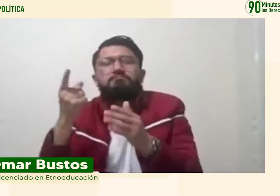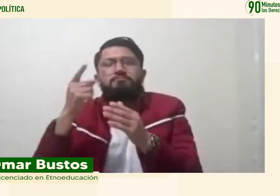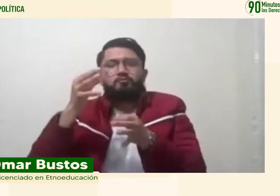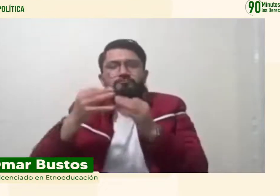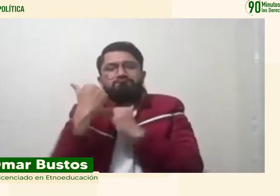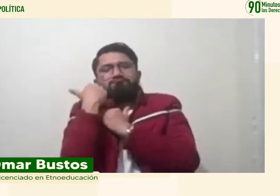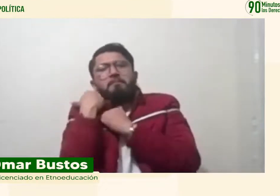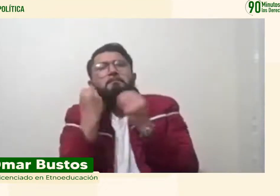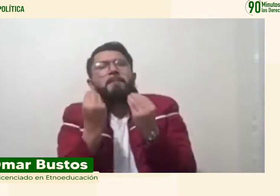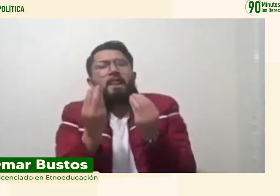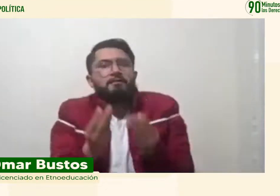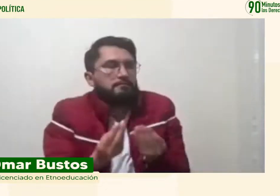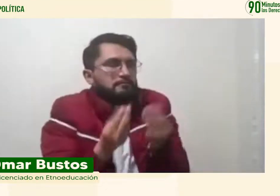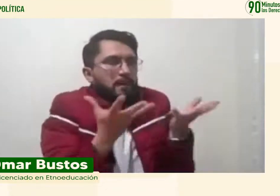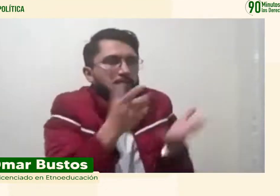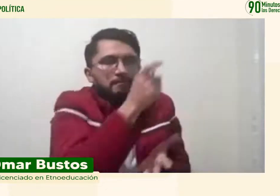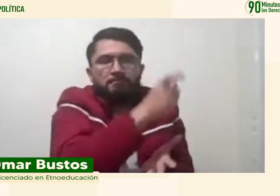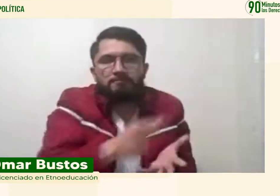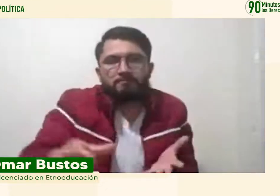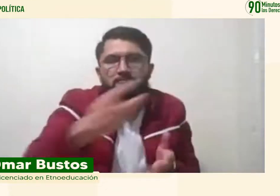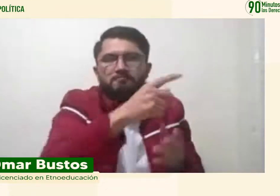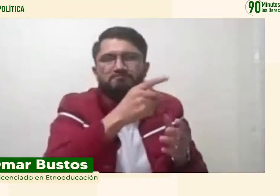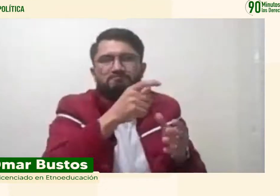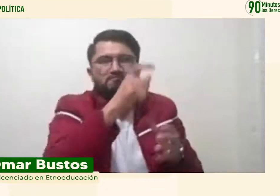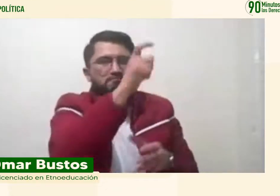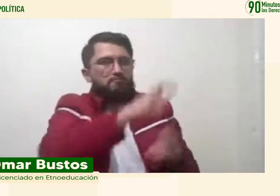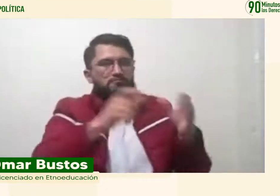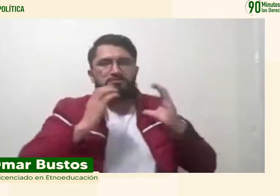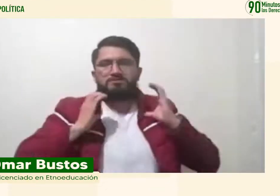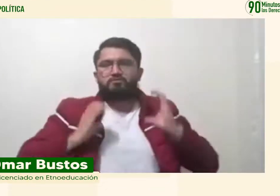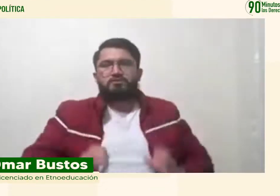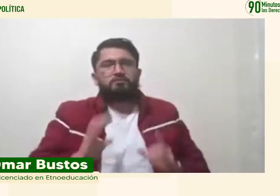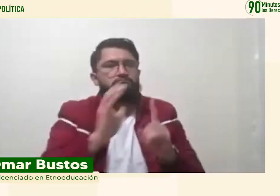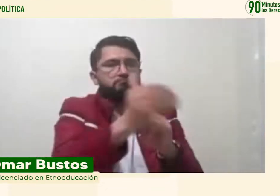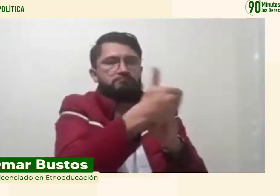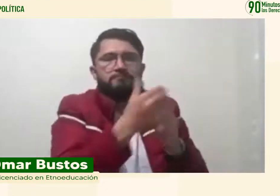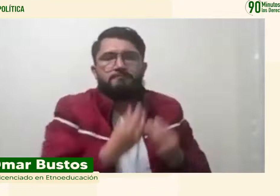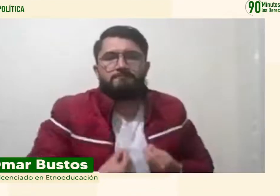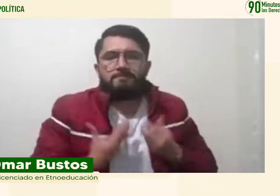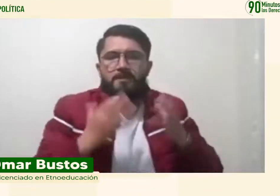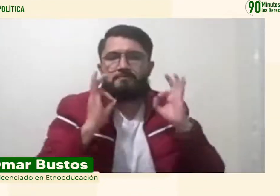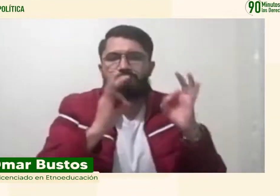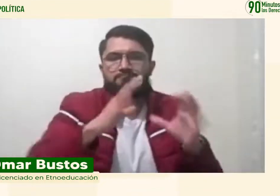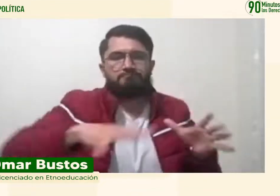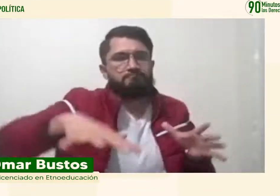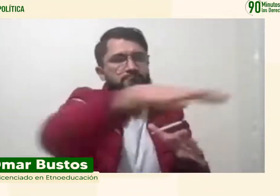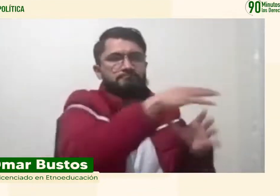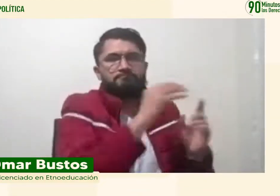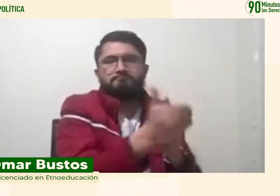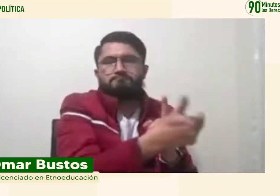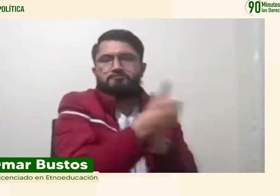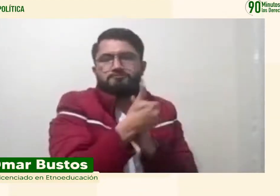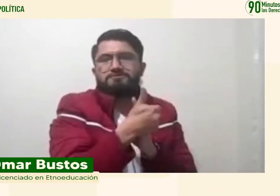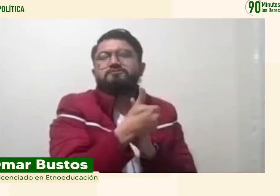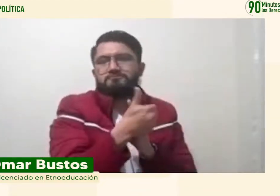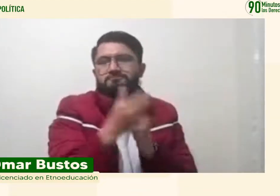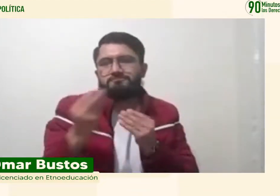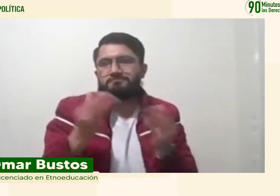códigos etcétera que las personas son responsables y los los ciudadanos para proteger a los ciudadanos